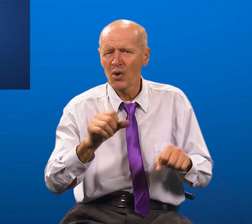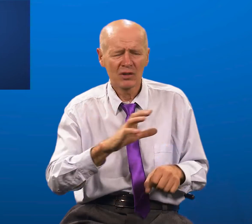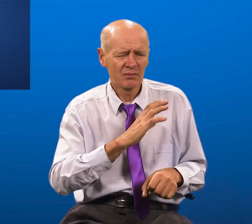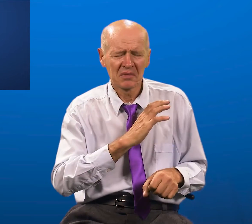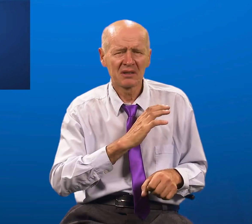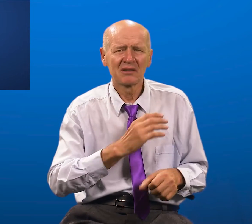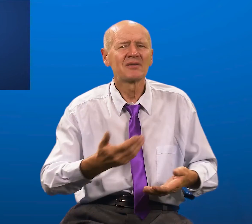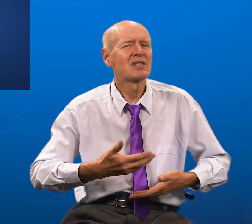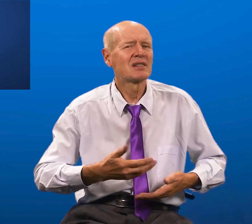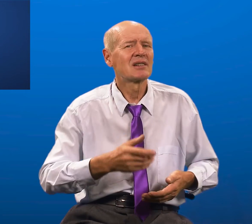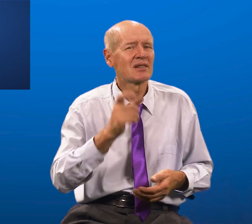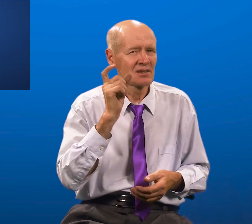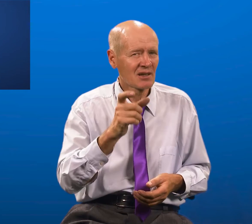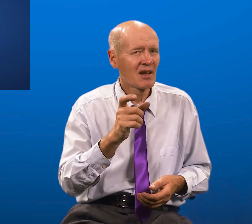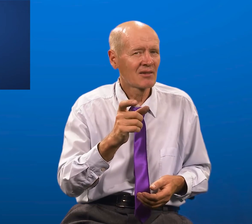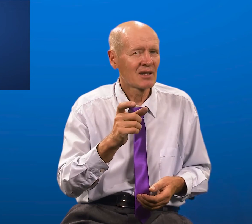может быть, в жизни человека